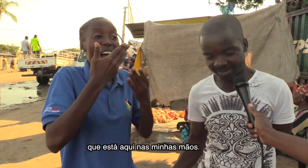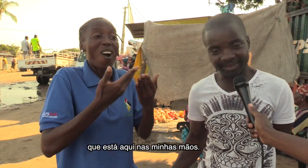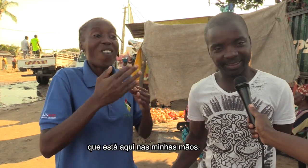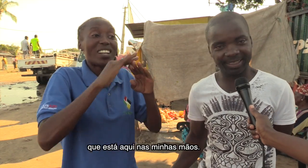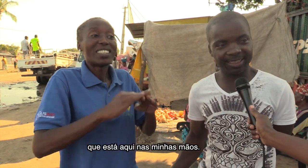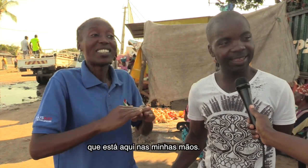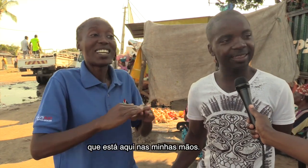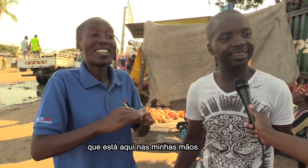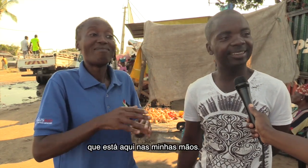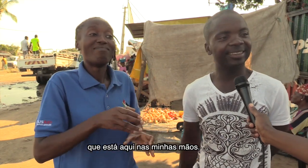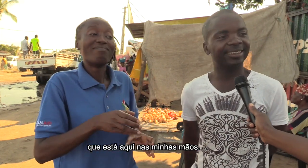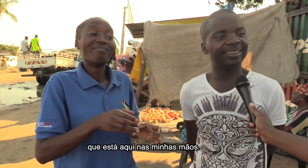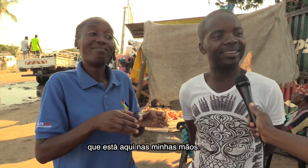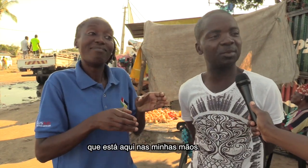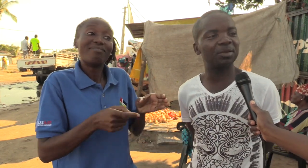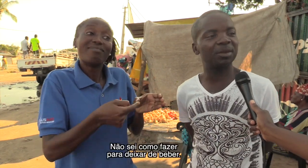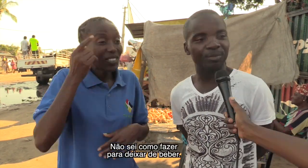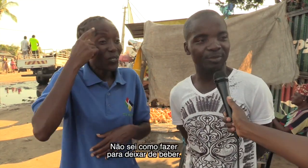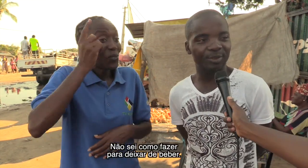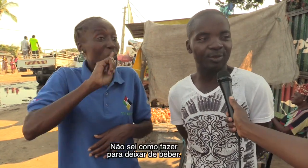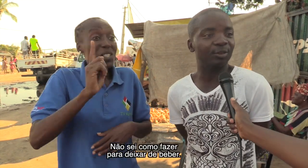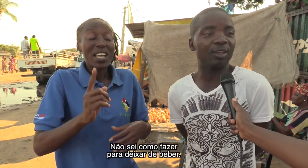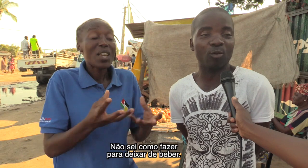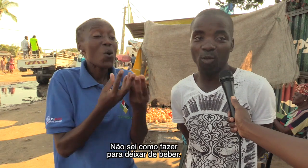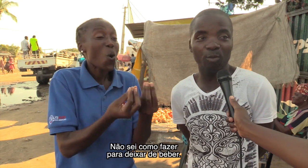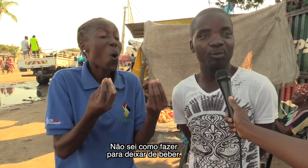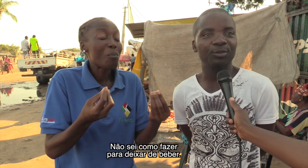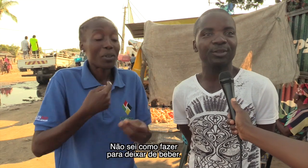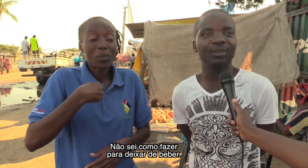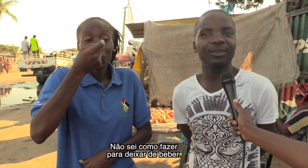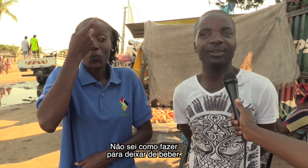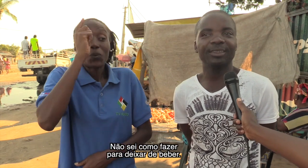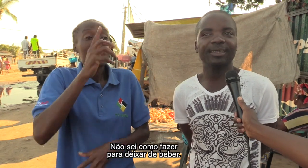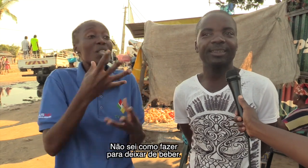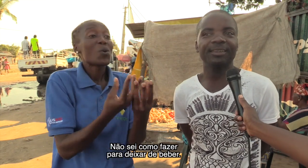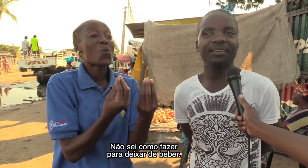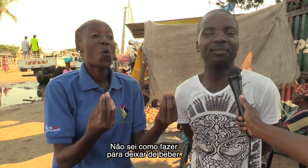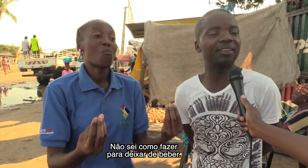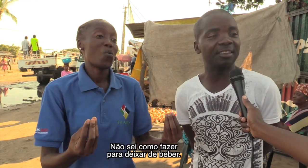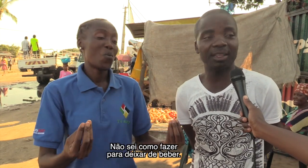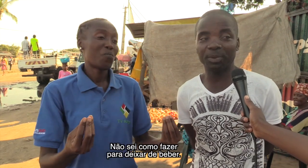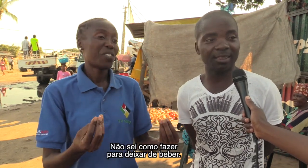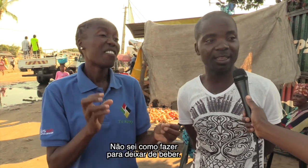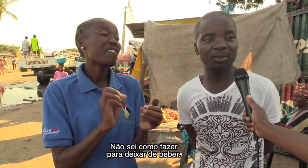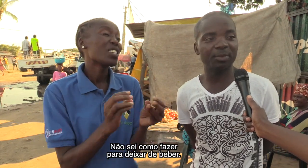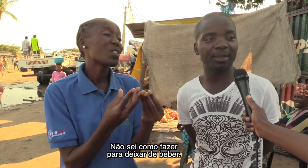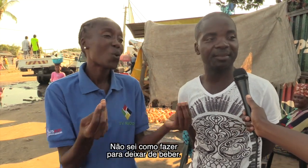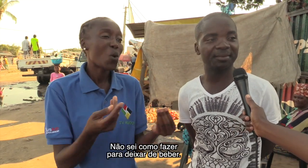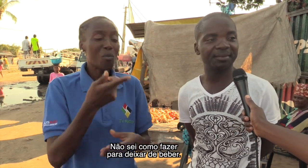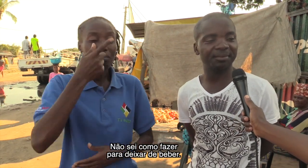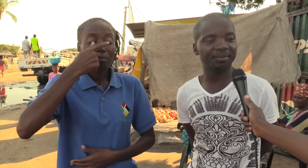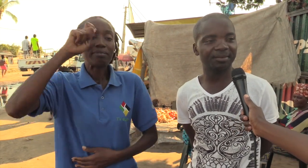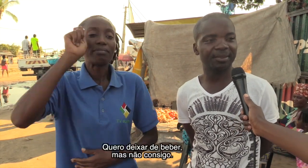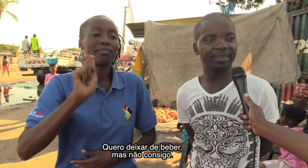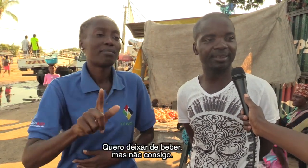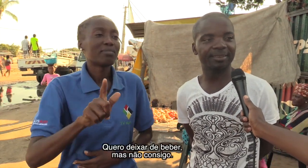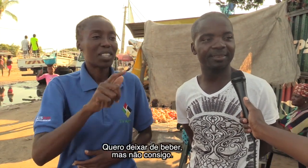está aqui. E mesmo não sei como fazer para deixar de beber.